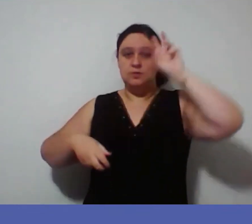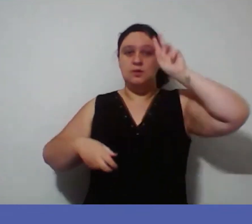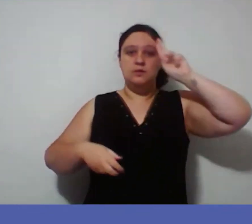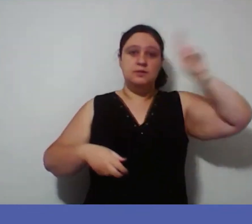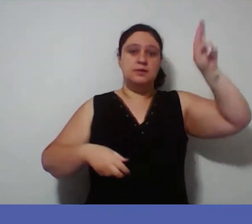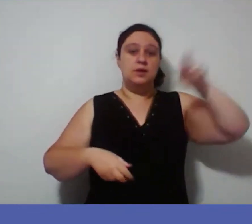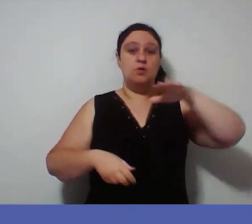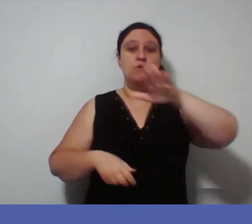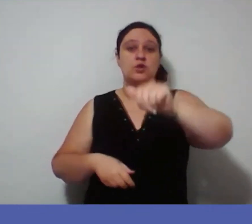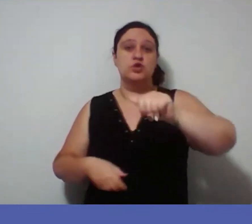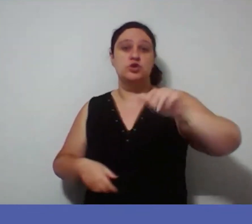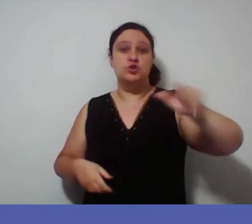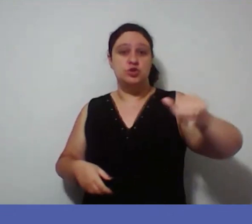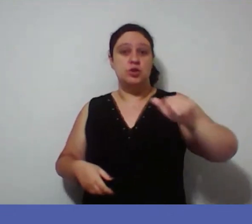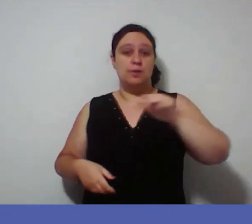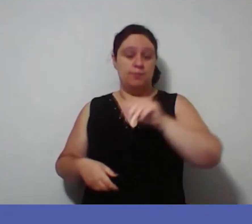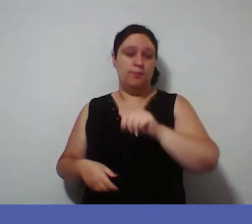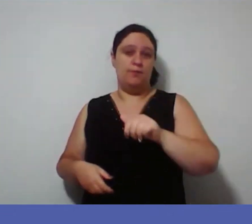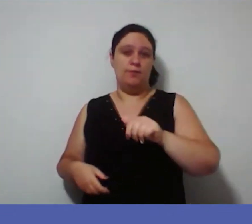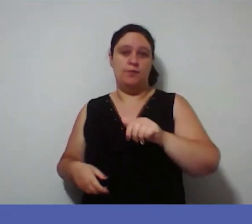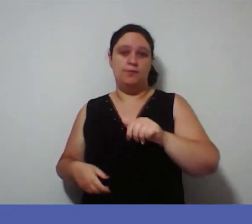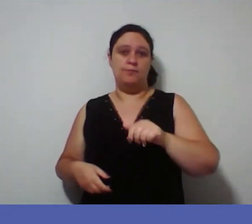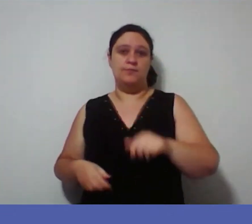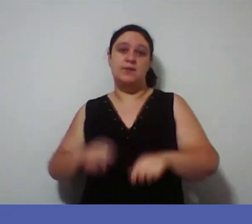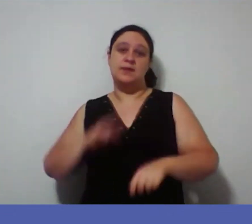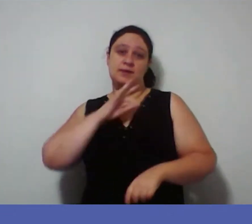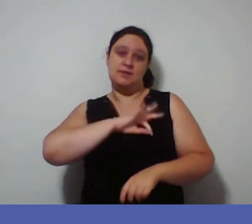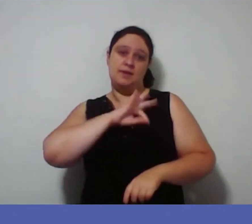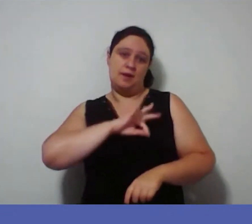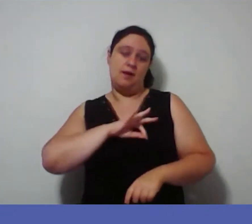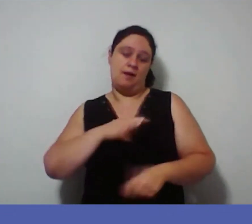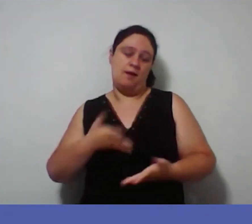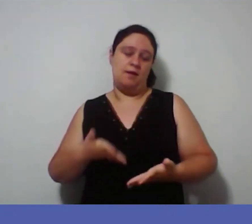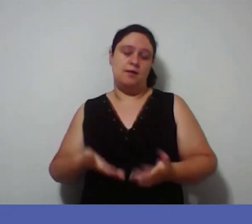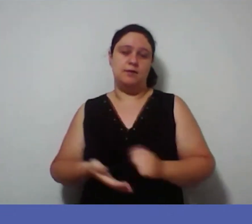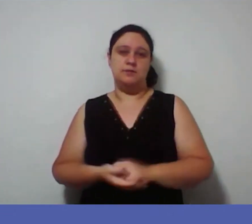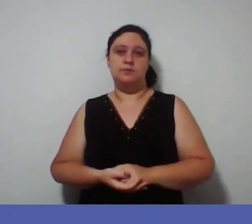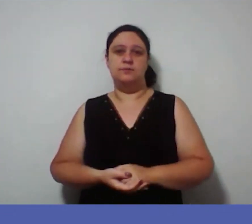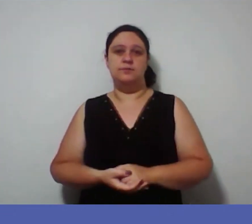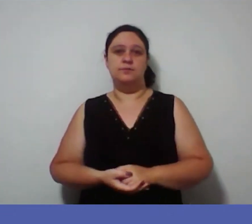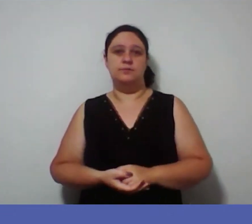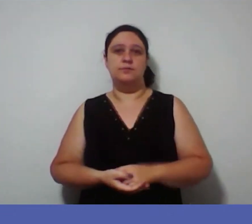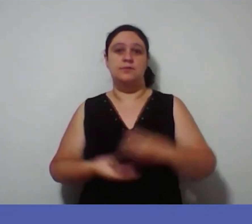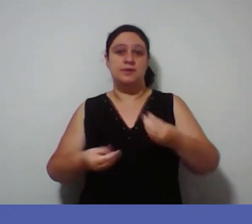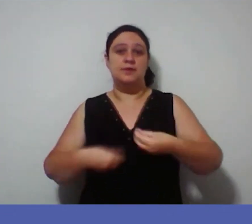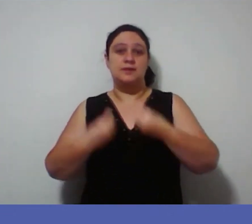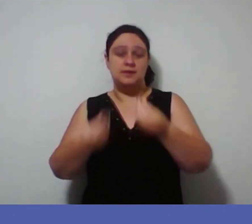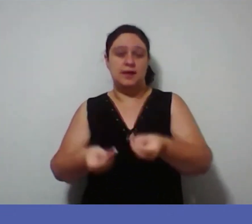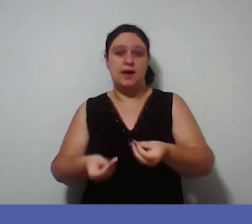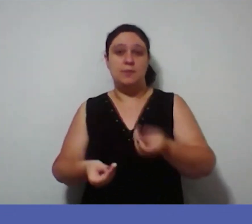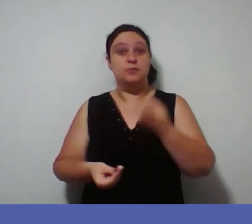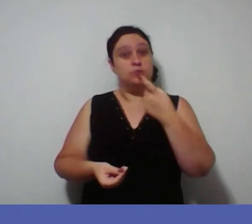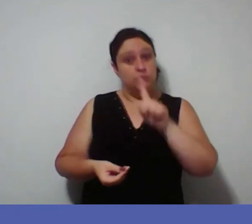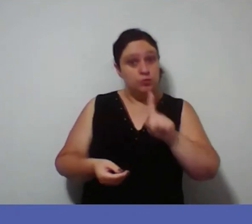porque esse assalariar na verdade é recompensa. O Senhor mandou dar recompensa para os últimos primeiro.